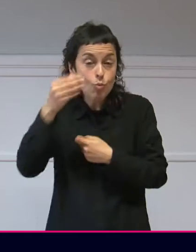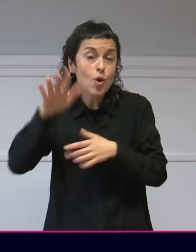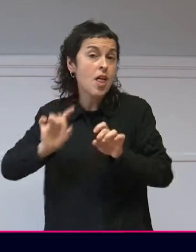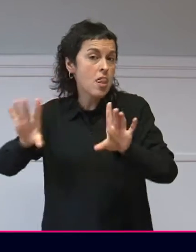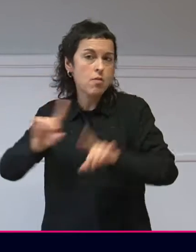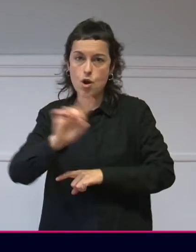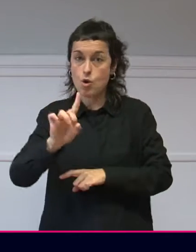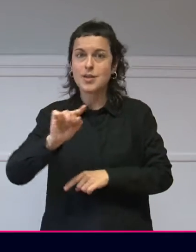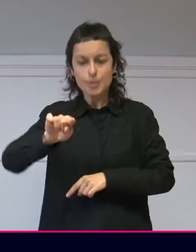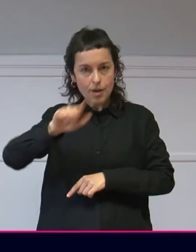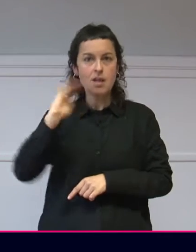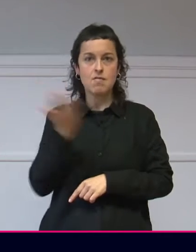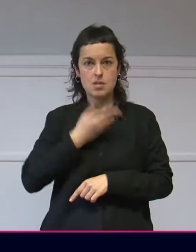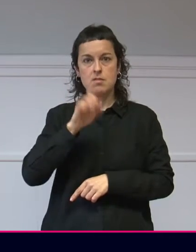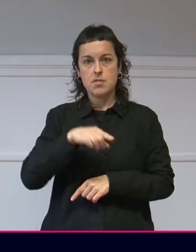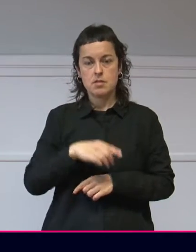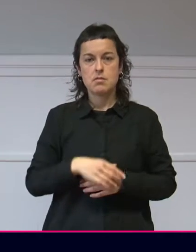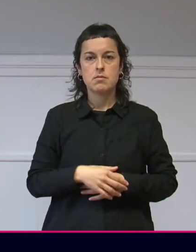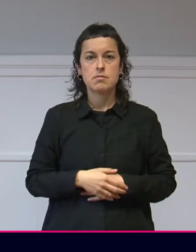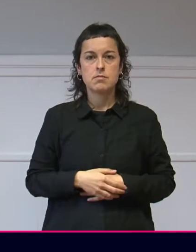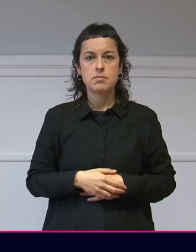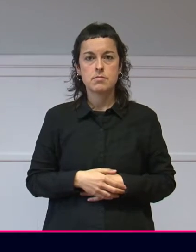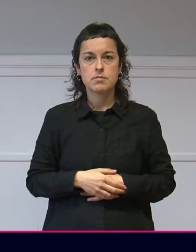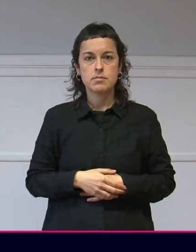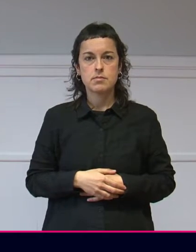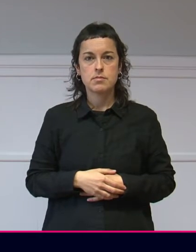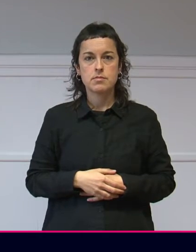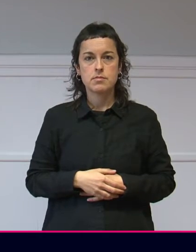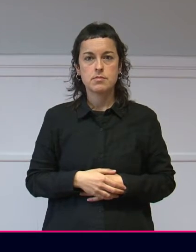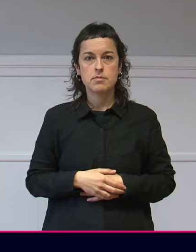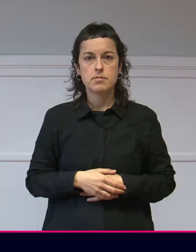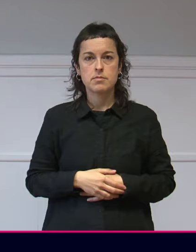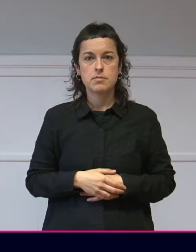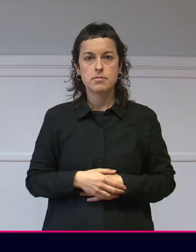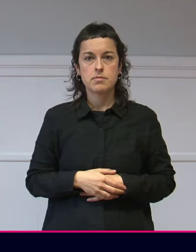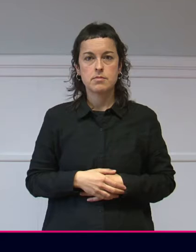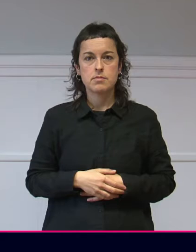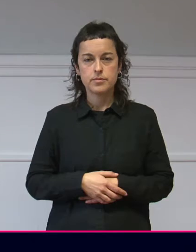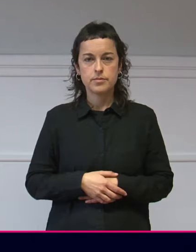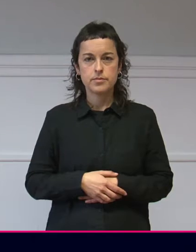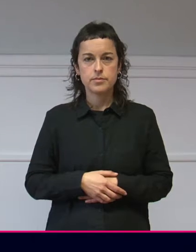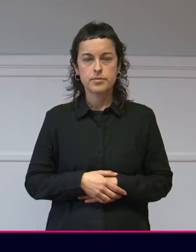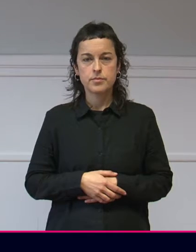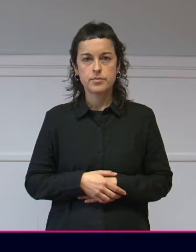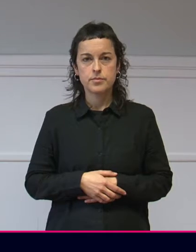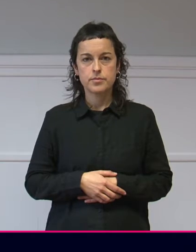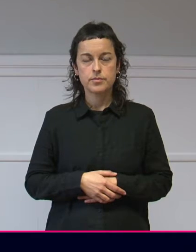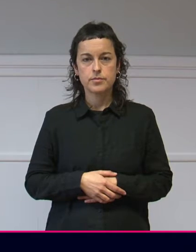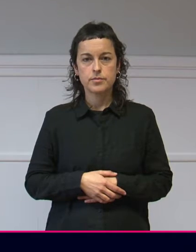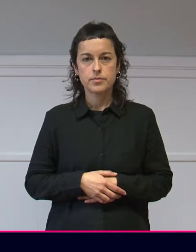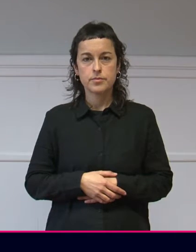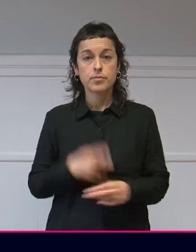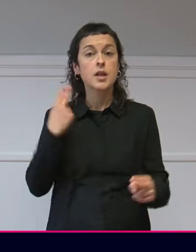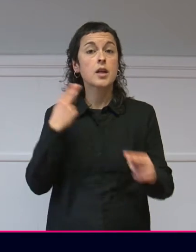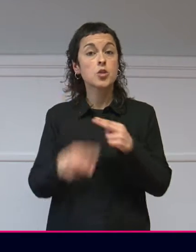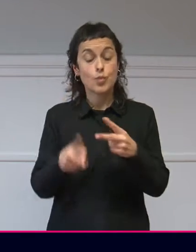egin behar dira. Baina horien aurrean, alternatiba ez da unibertsalismo abstraktua, merkantilizatua eta ustez liberala. Horrek ere, kondenatu egingo gaitu